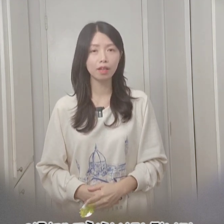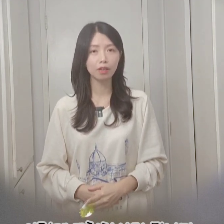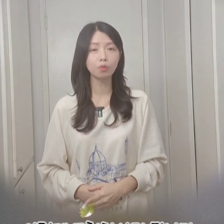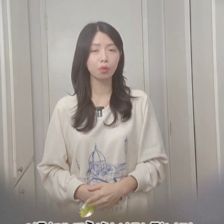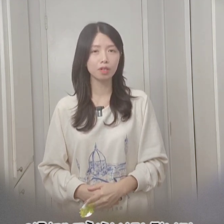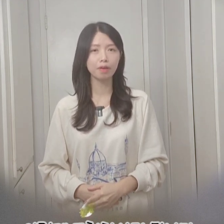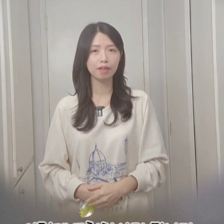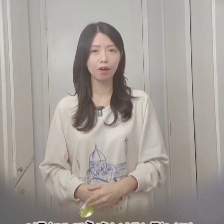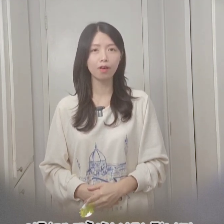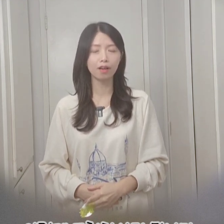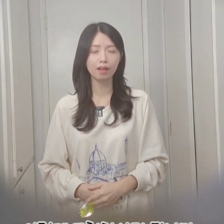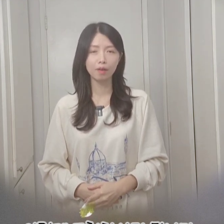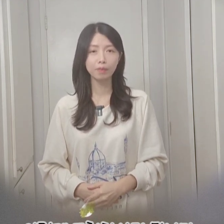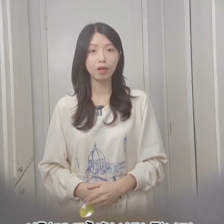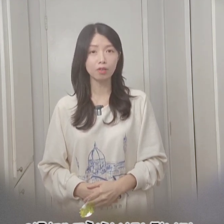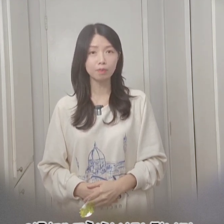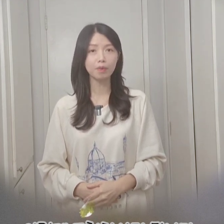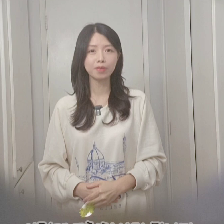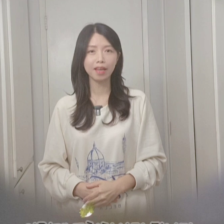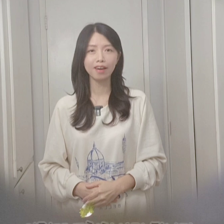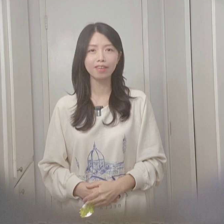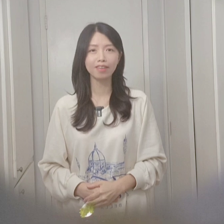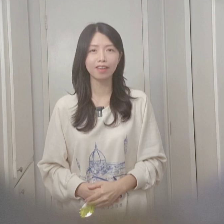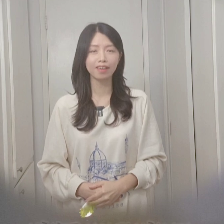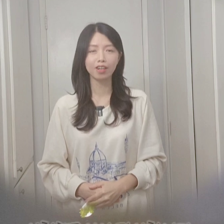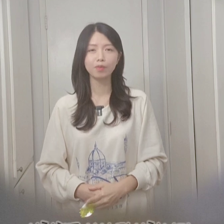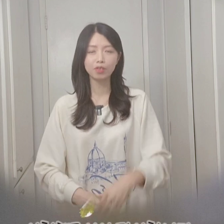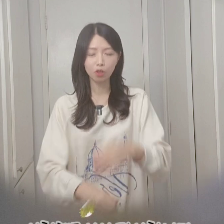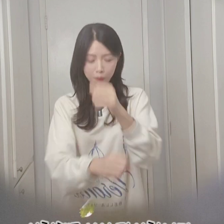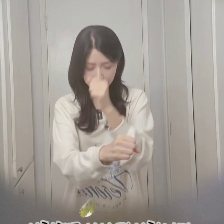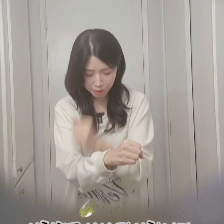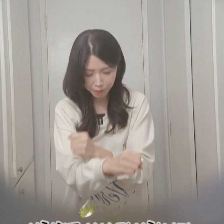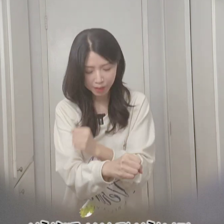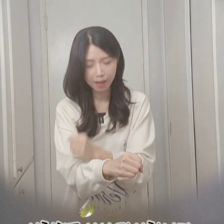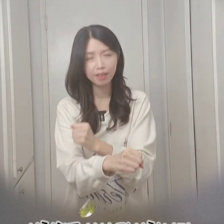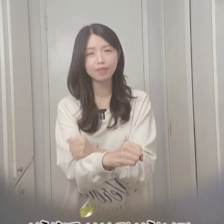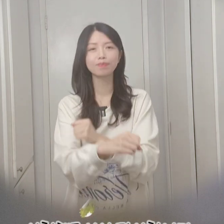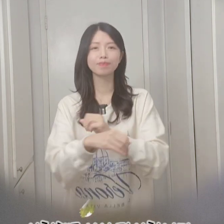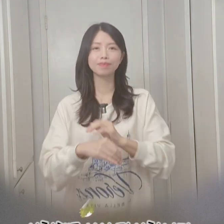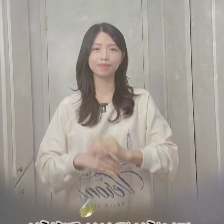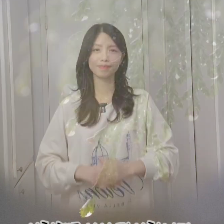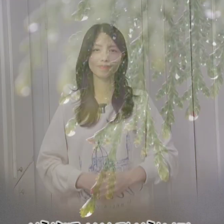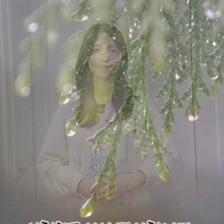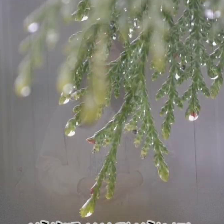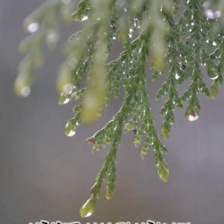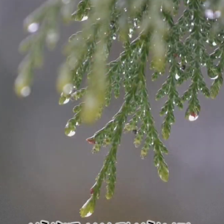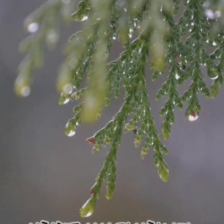있는 수어 찬양도 보시면서 함께 연습해 보세요. 여러분 수고 많으셨습니다.